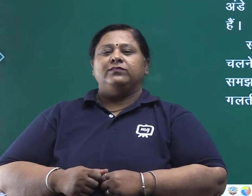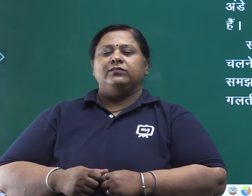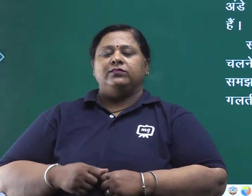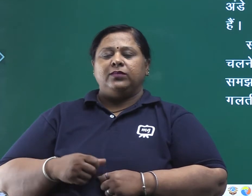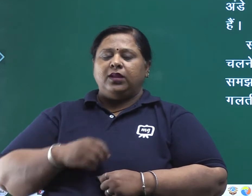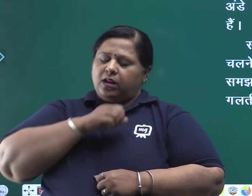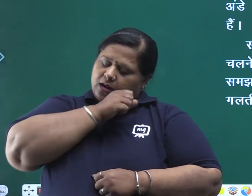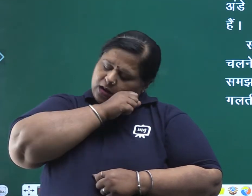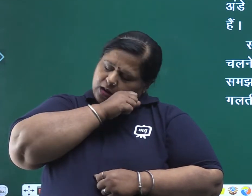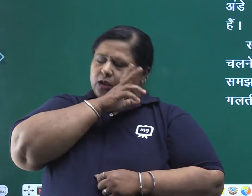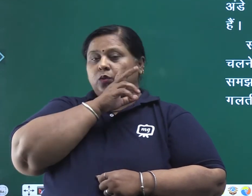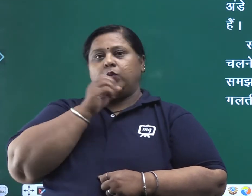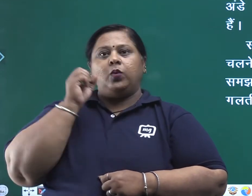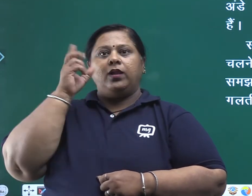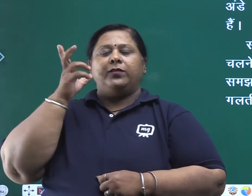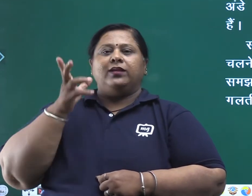नींद खुलने पर